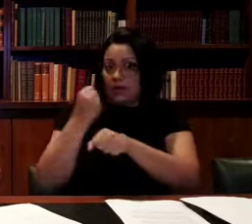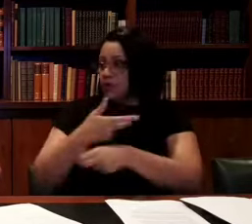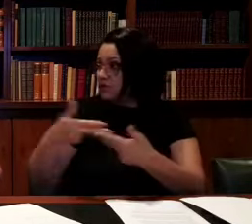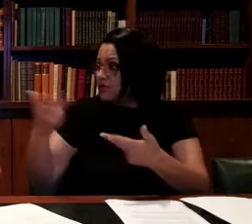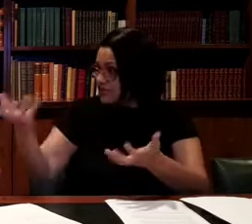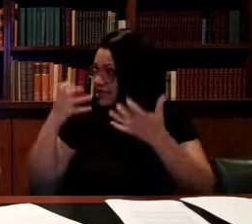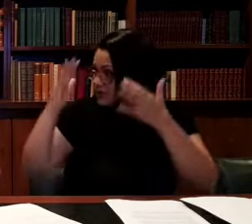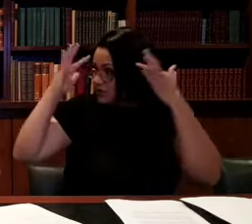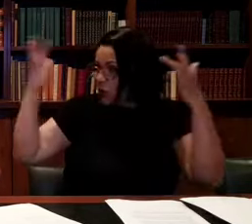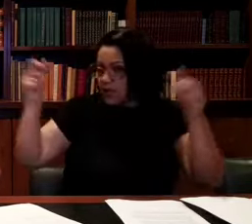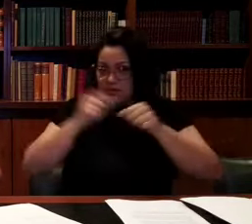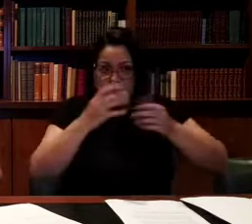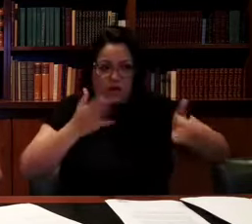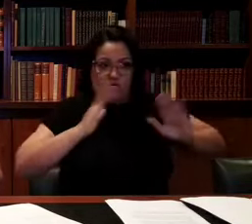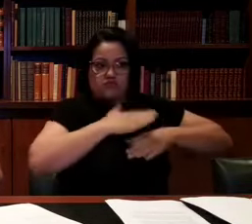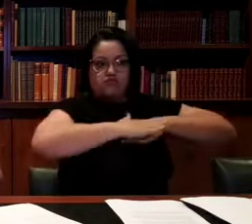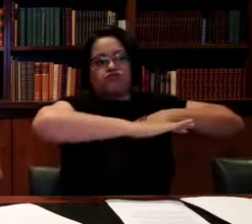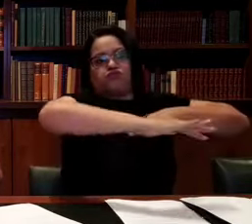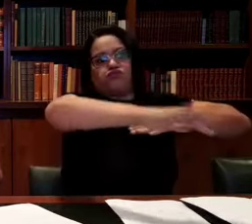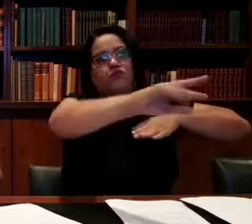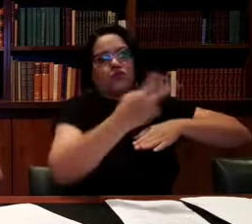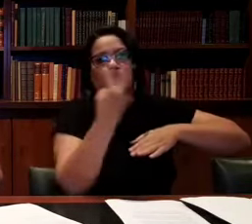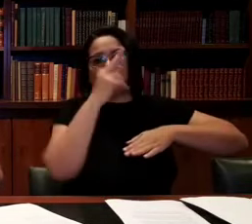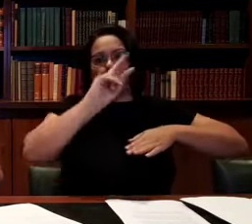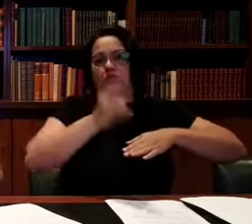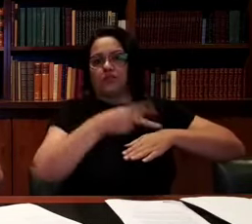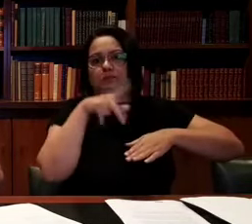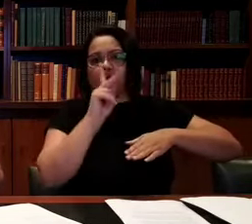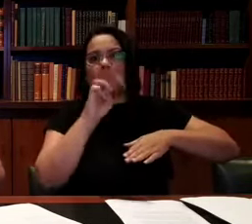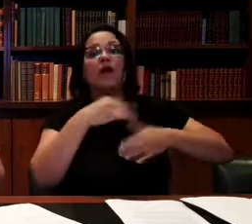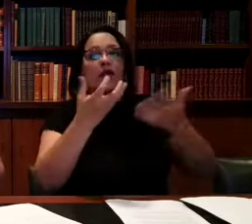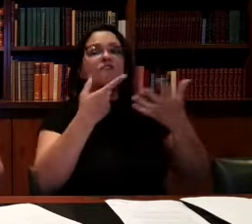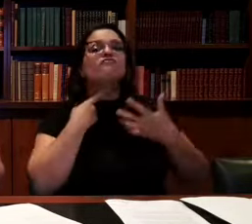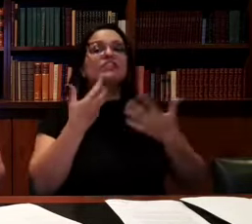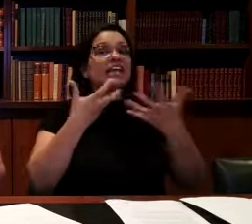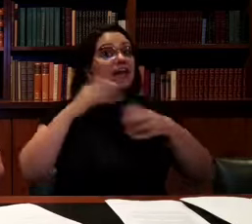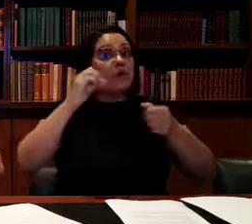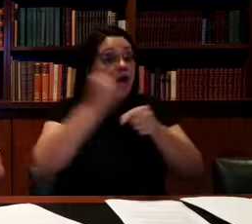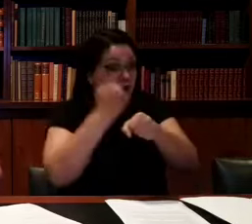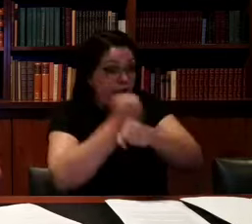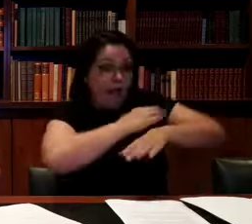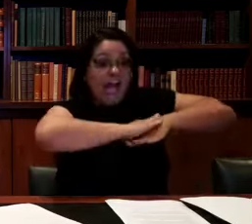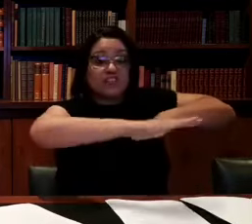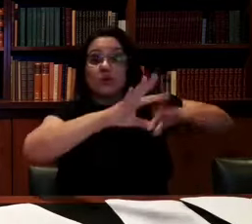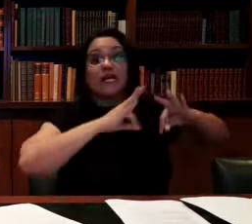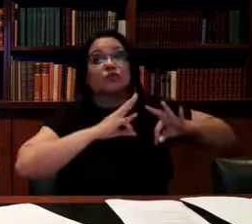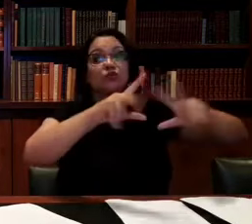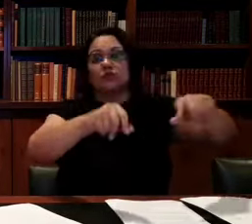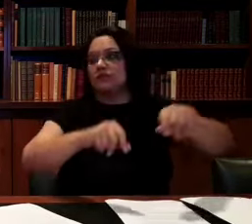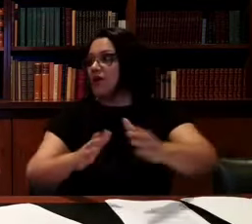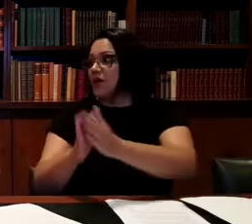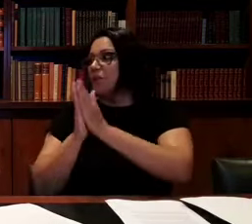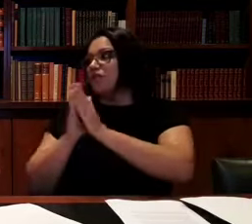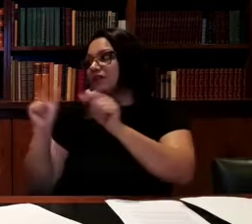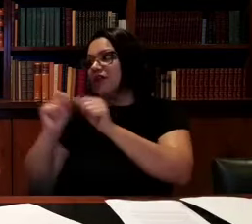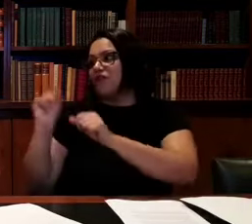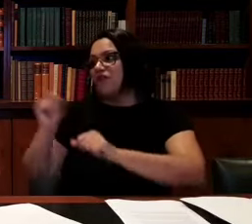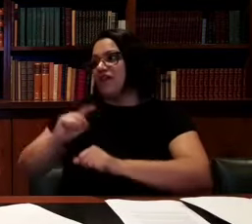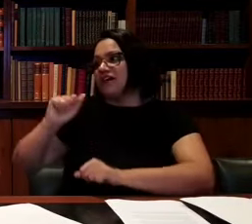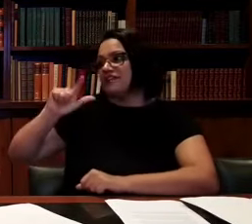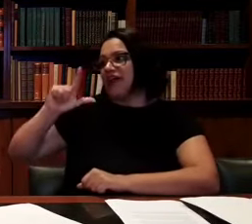uma rodovia de 2090 seus Carneiros assaltante uma foto ao lado aqui no